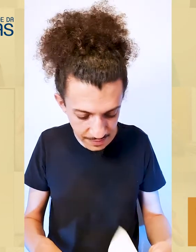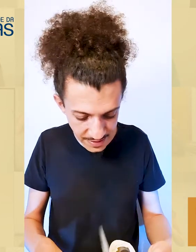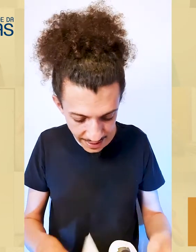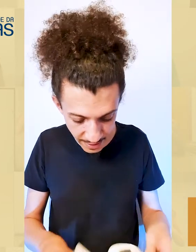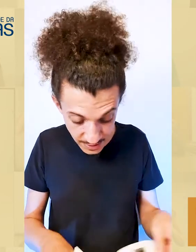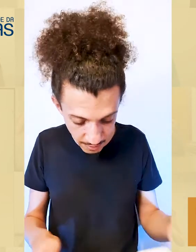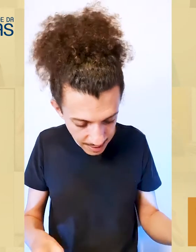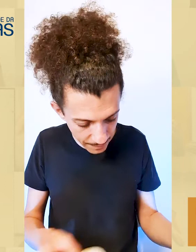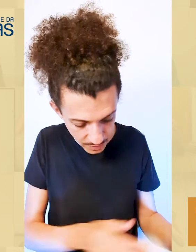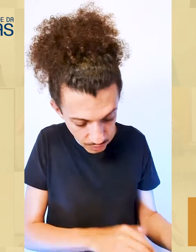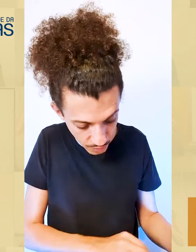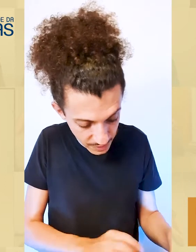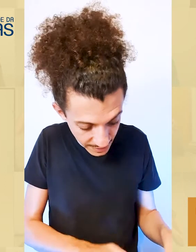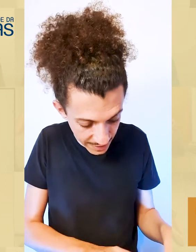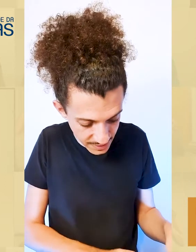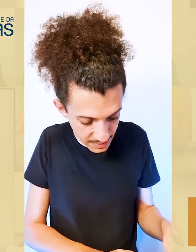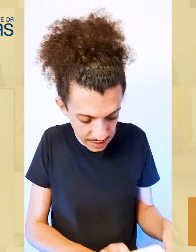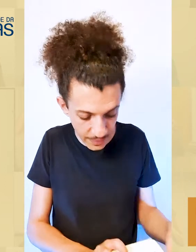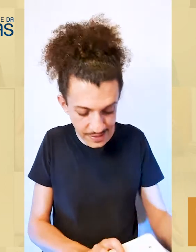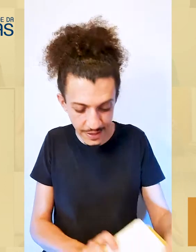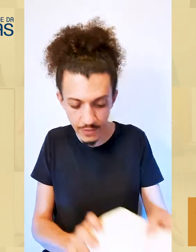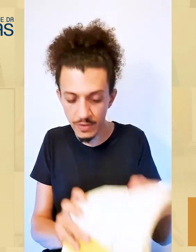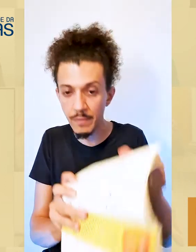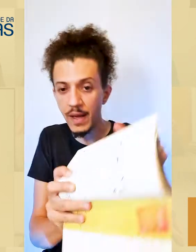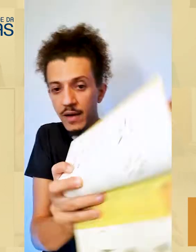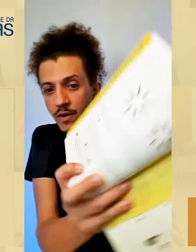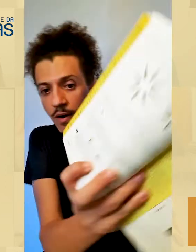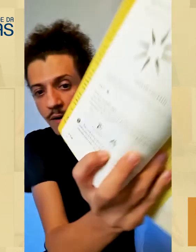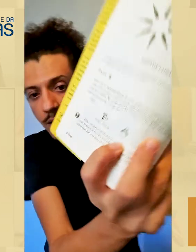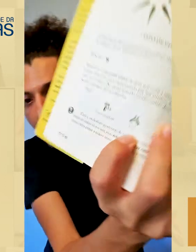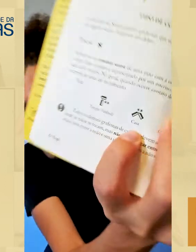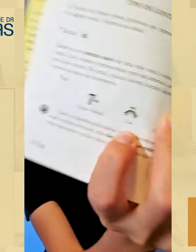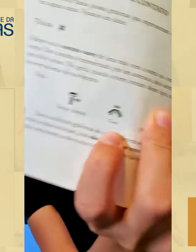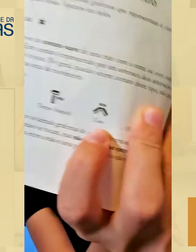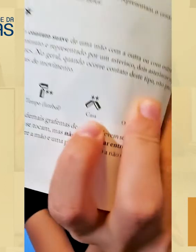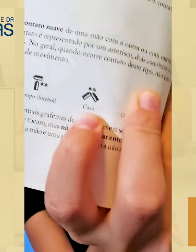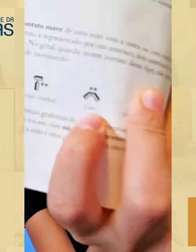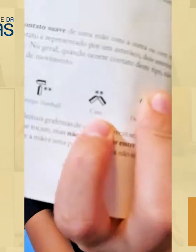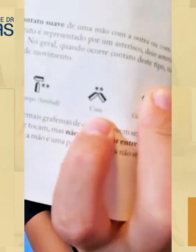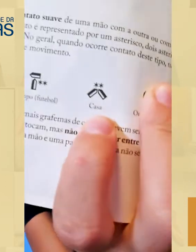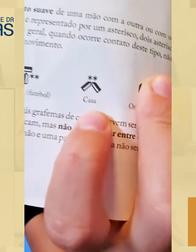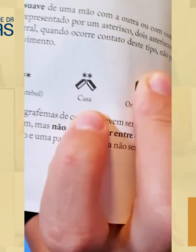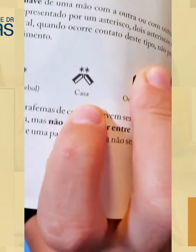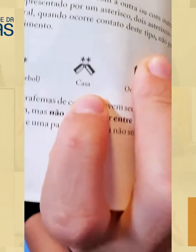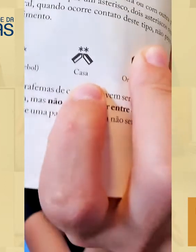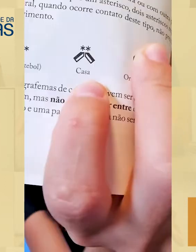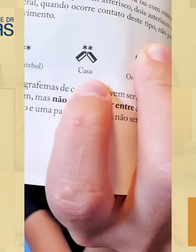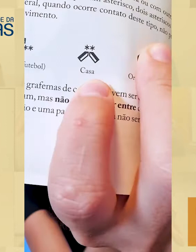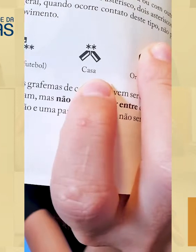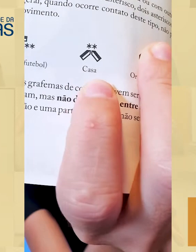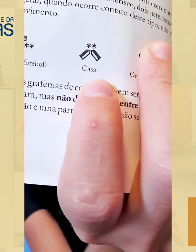Sinais Sem Mistérios, lá no capítulo 1 tem esse sinal escrito também. Aqui, ó. Tá aqui, ó.